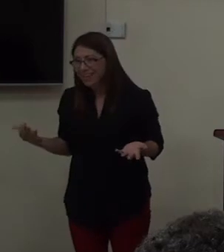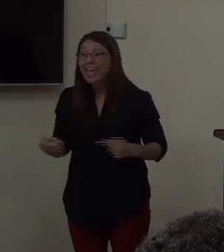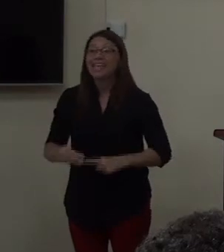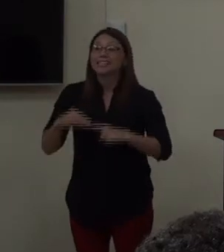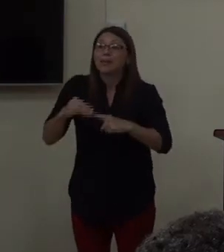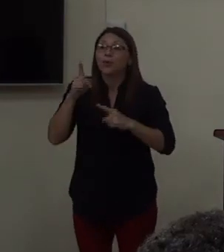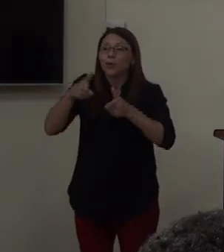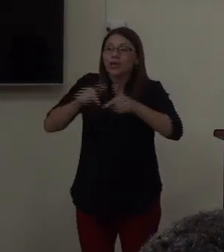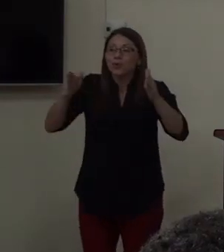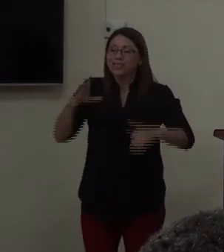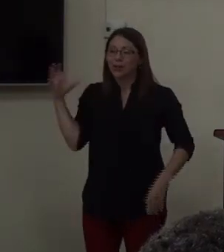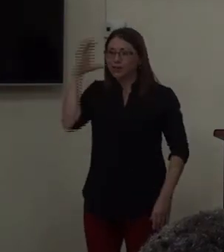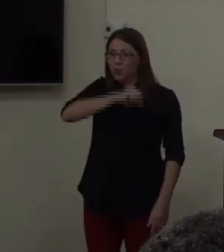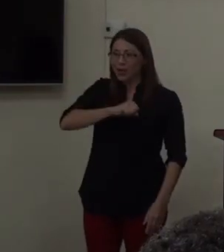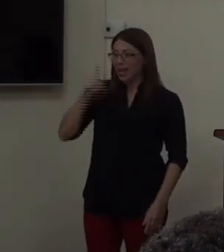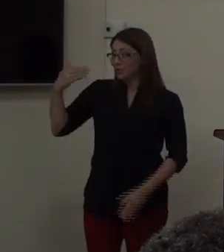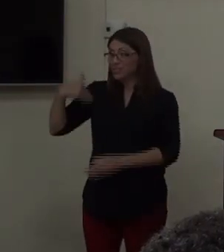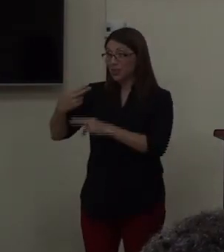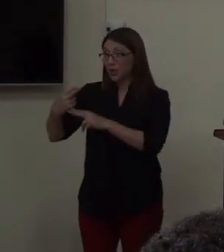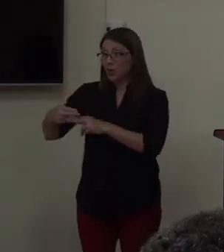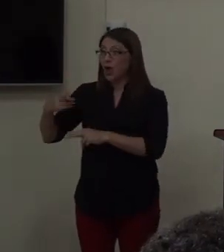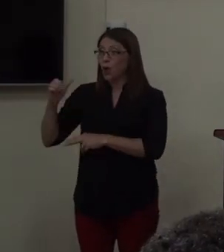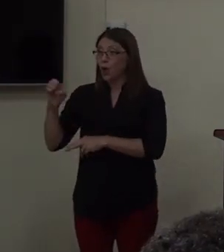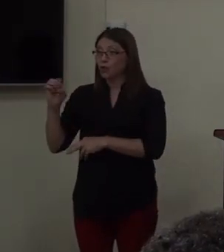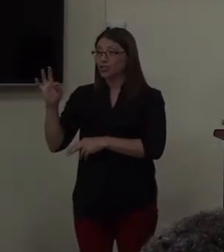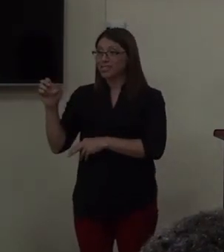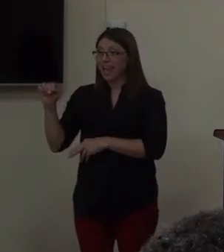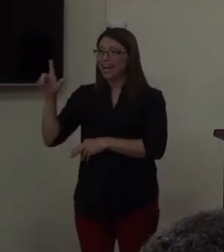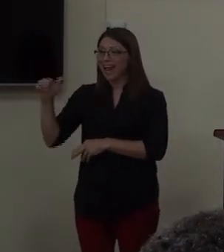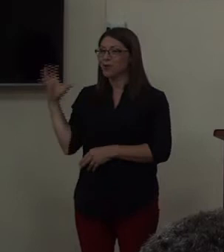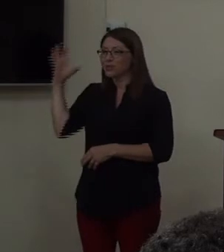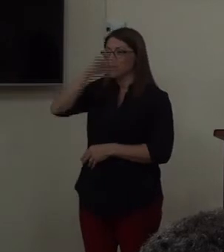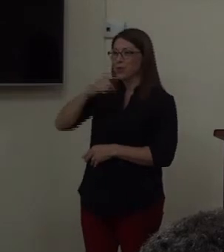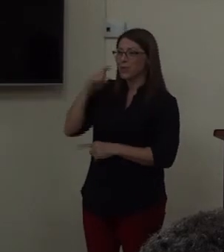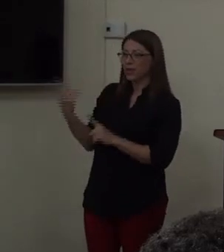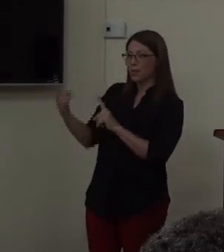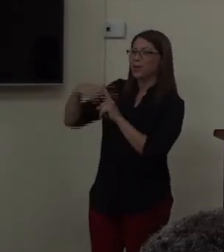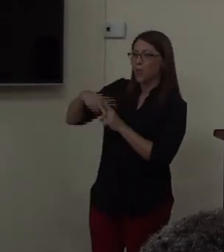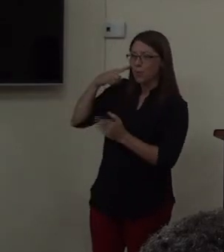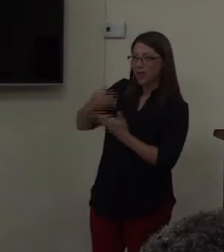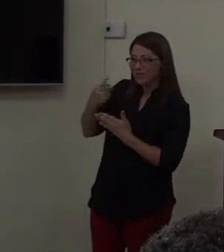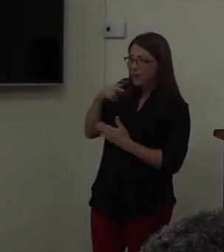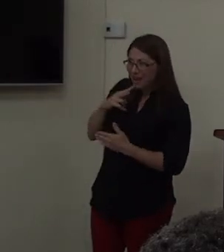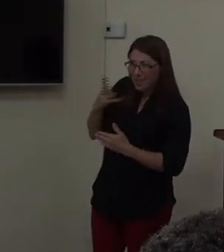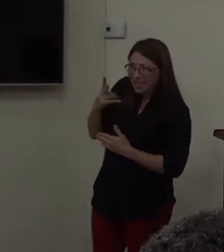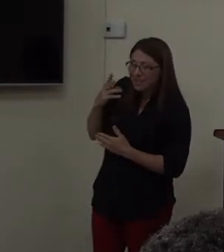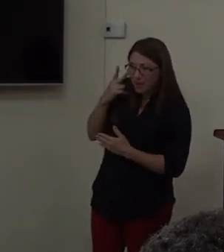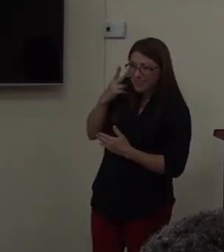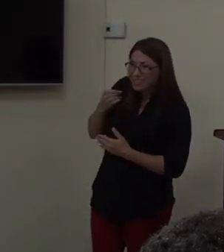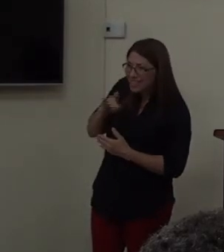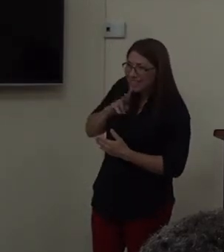descubra. Y este señor sí, consterna, lo descubrió porque le aplicó pruebas, ¿verdad?, para ver si era de verdad hablante. Una de esas pruebas interesantes es